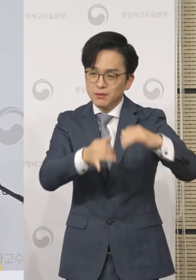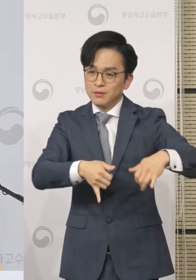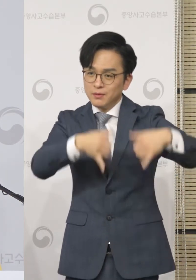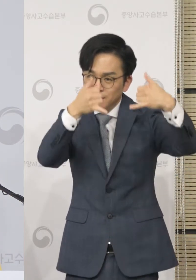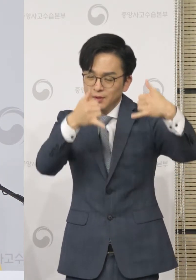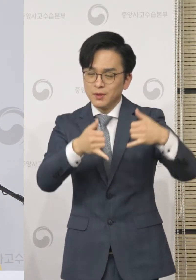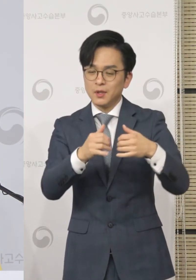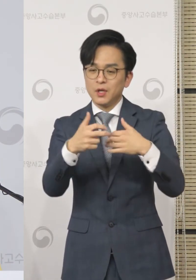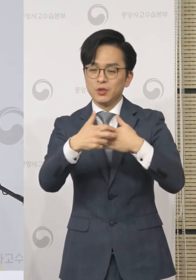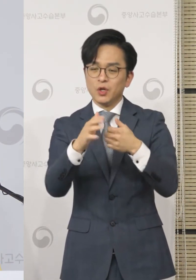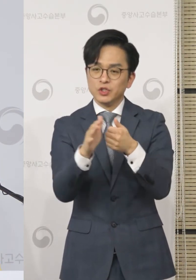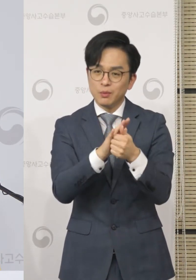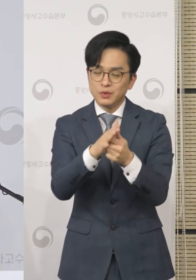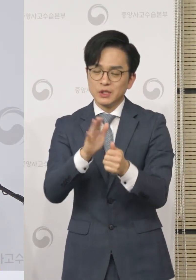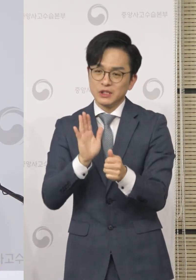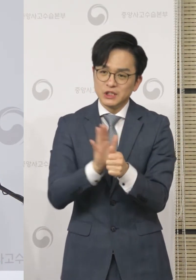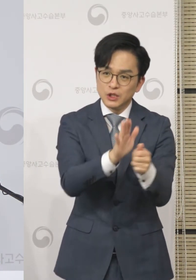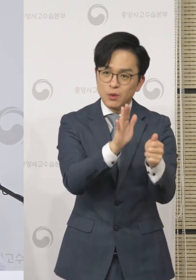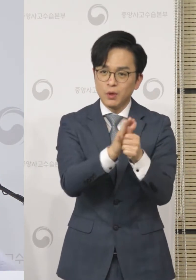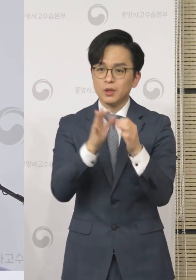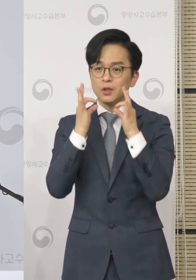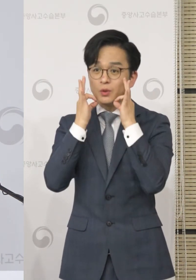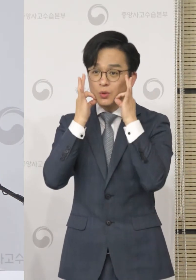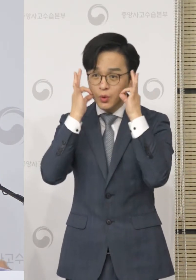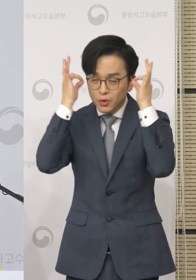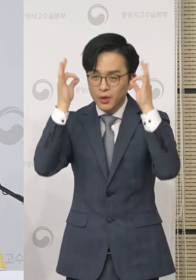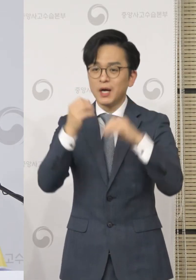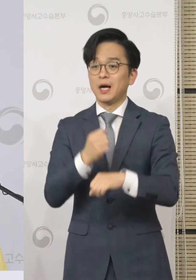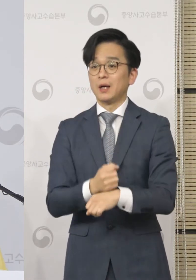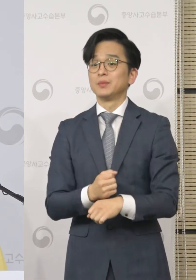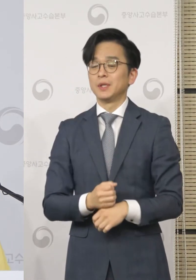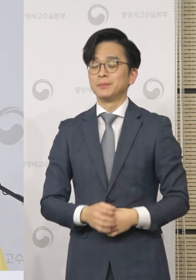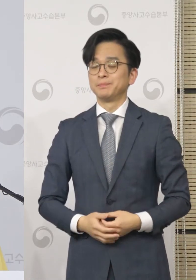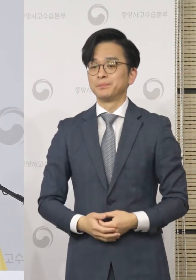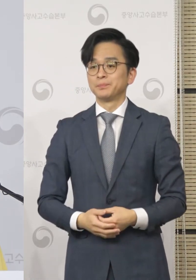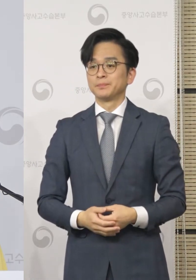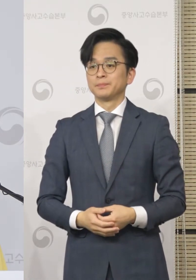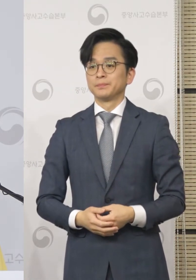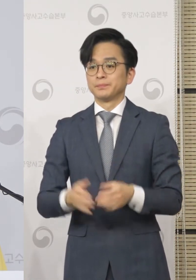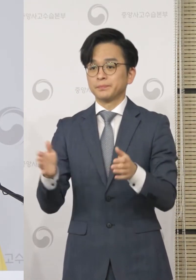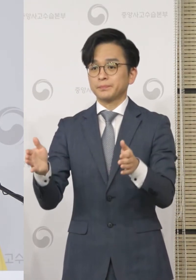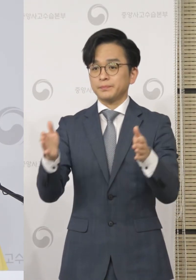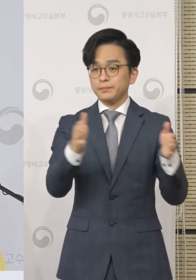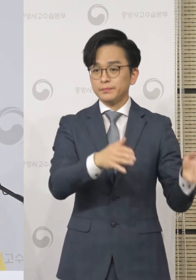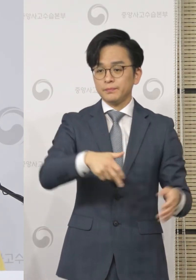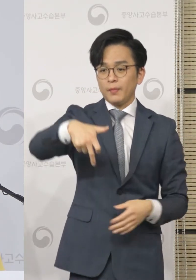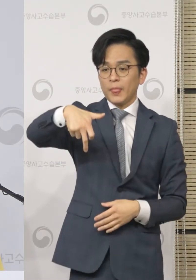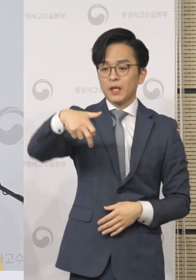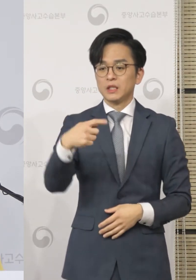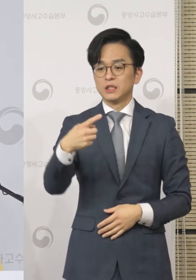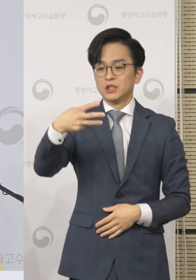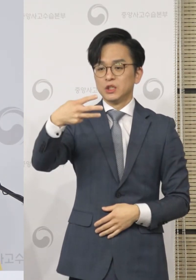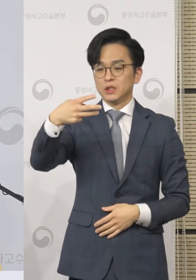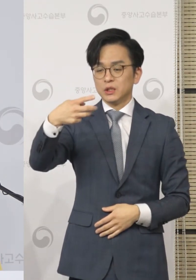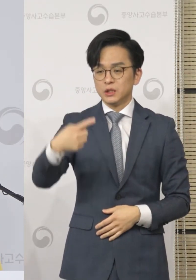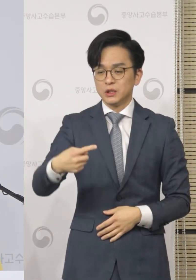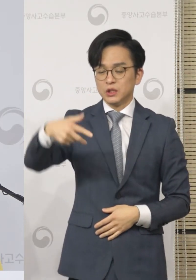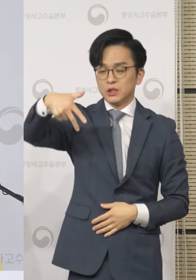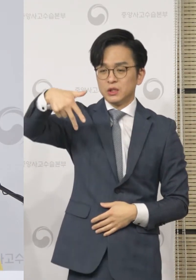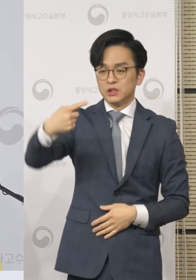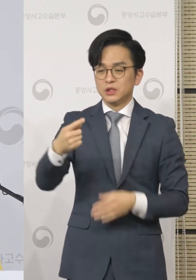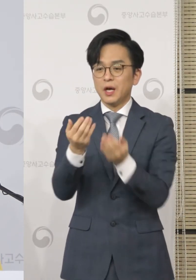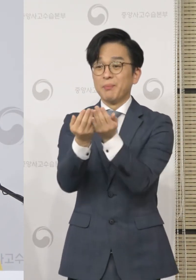있도록 필요한 영사 조력을 제공해 나갈 계획입니다. 다음은 크루즈선 입항과